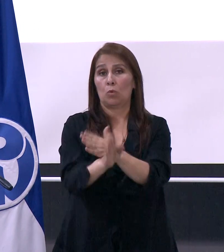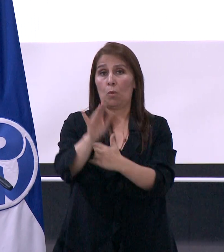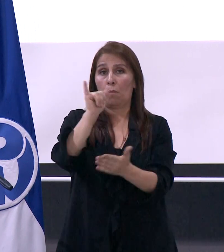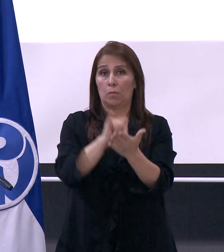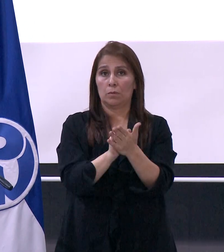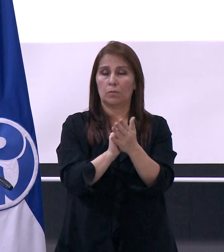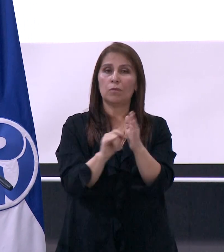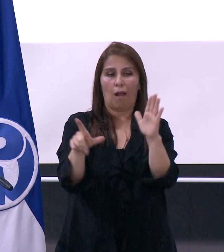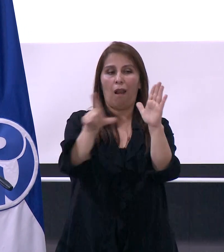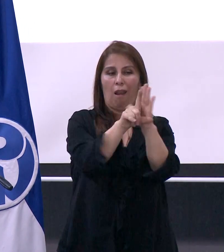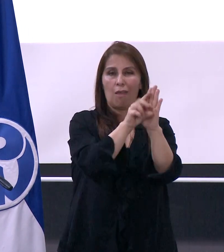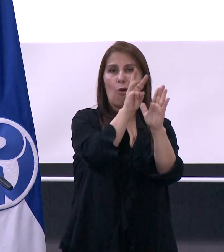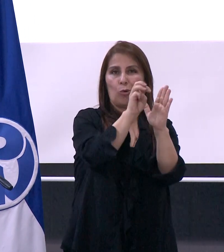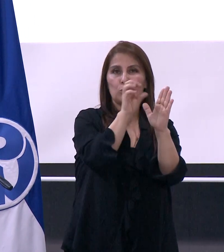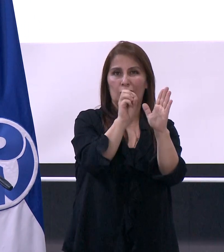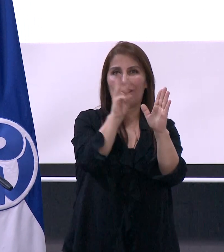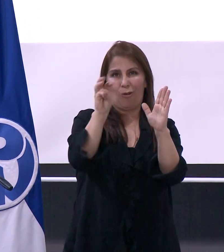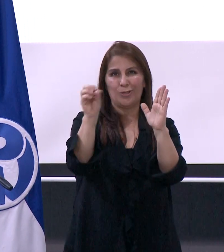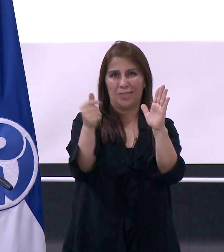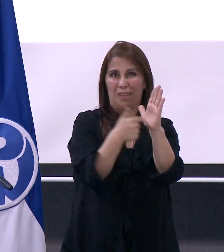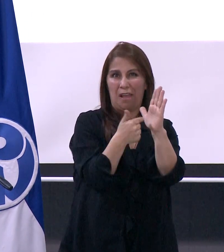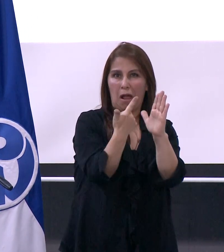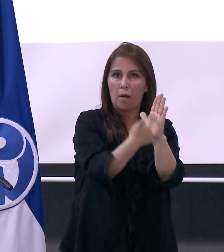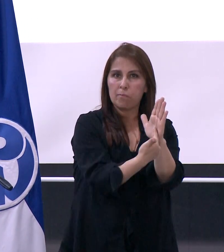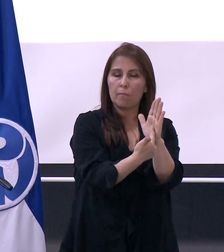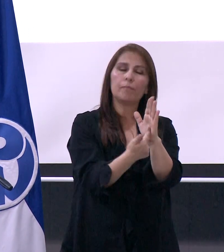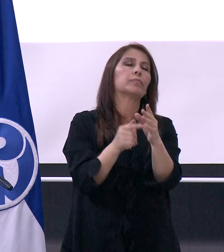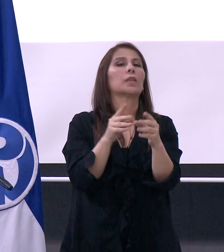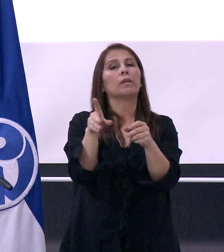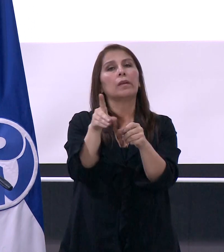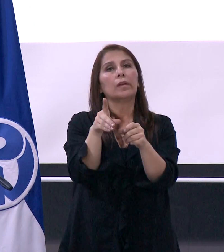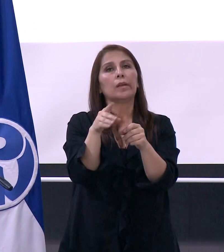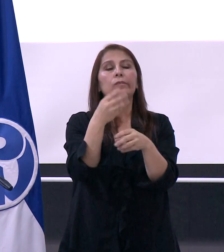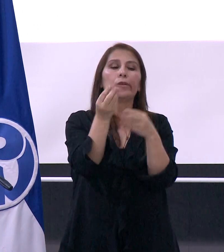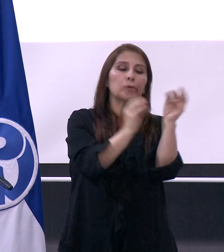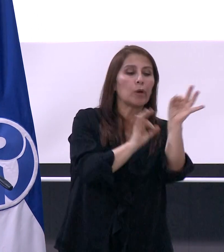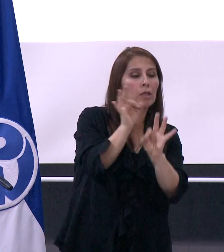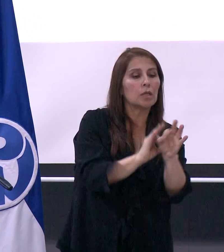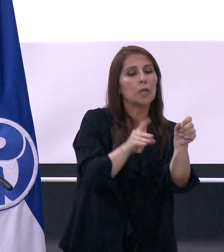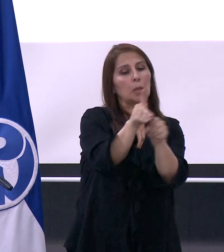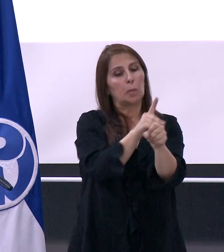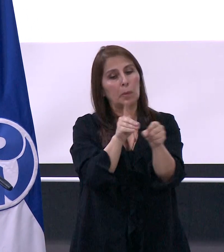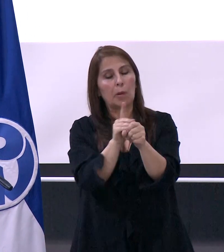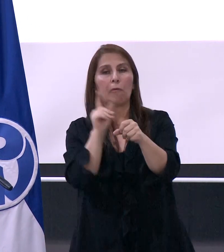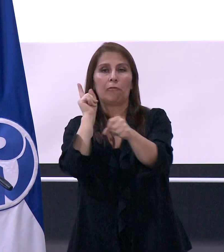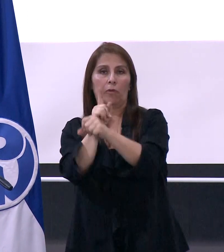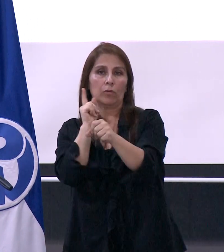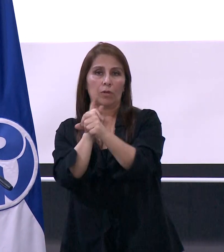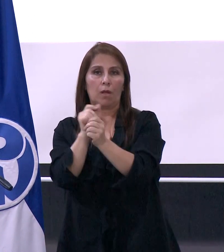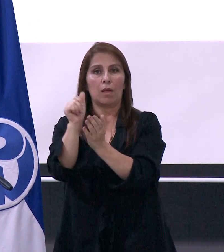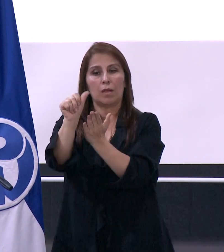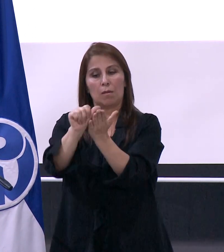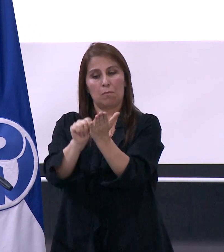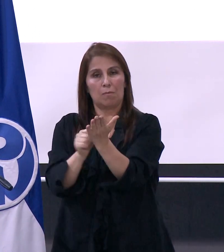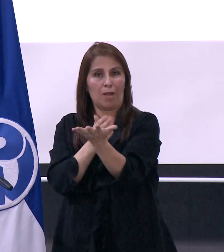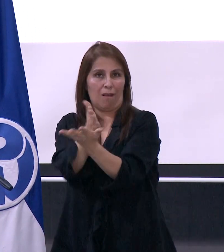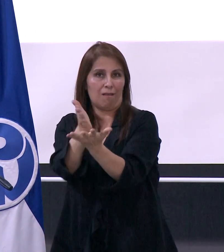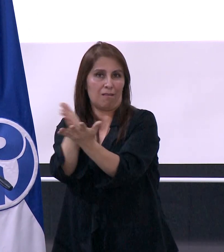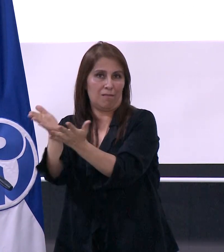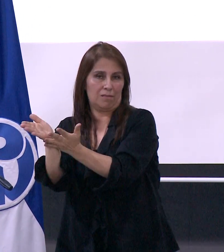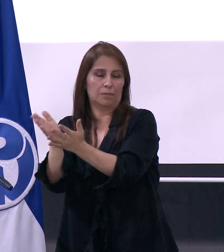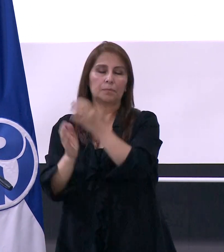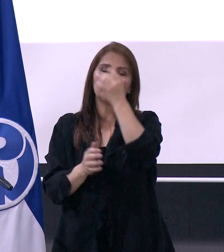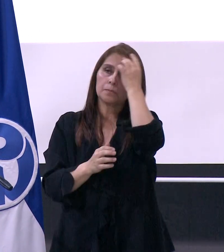del 80 organizando la academia por facultades departamentos y programas curriculares el principal